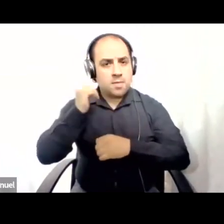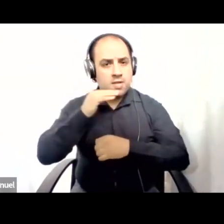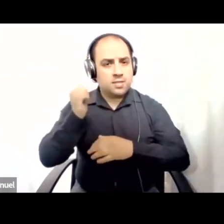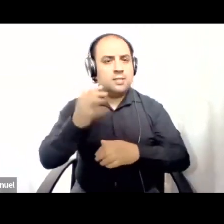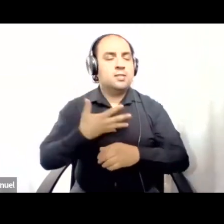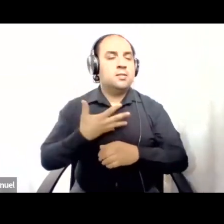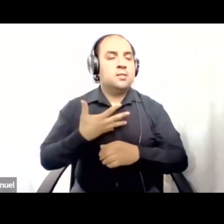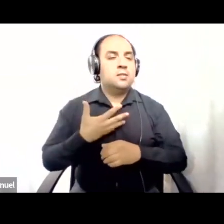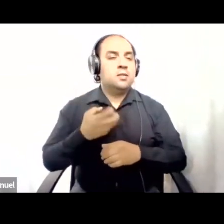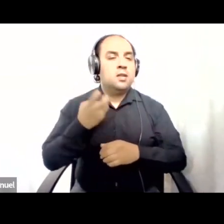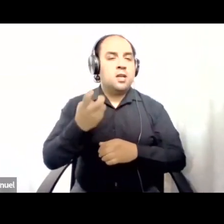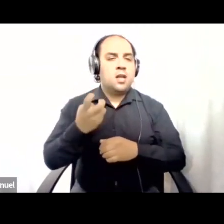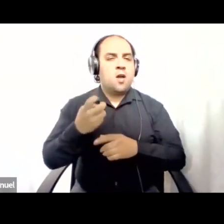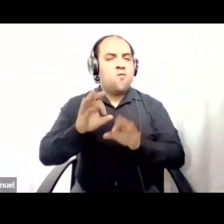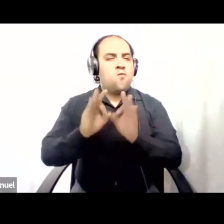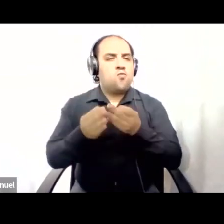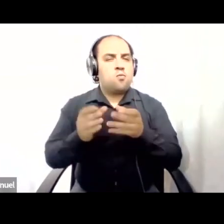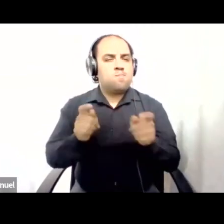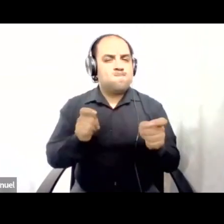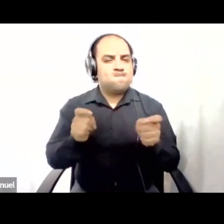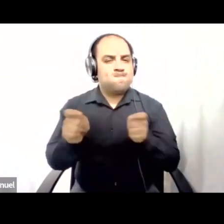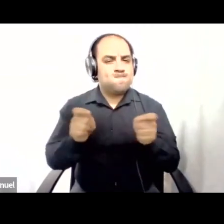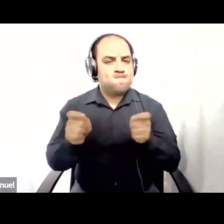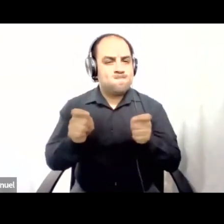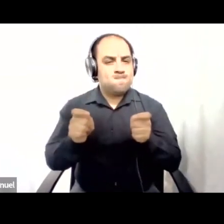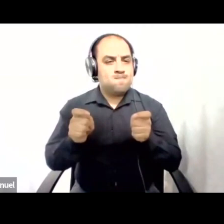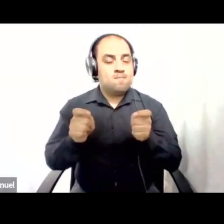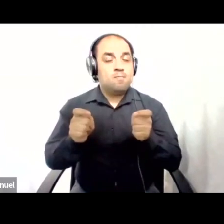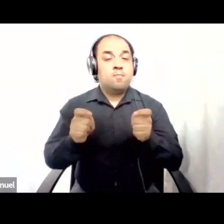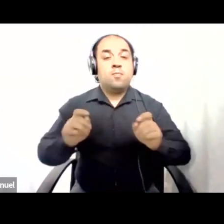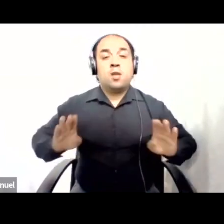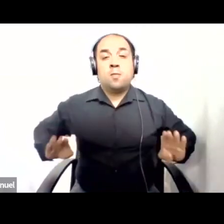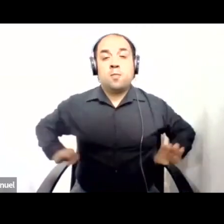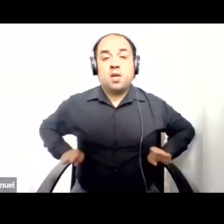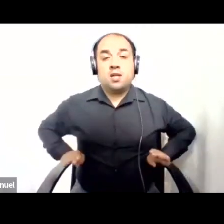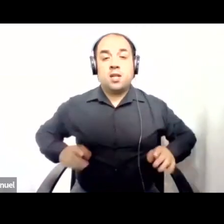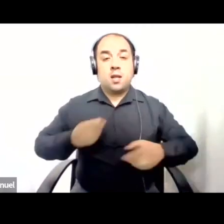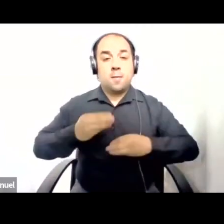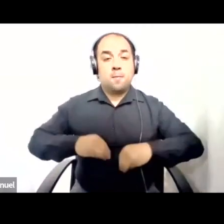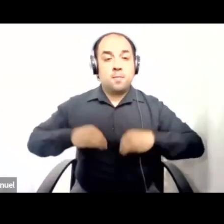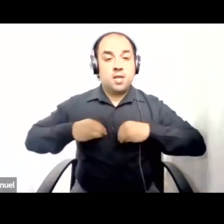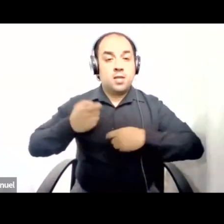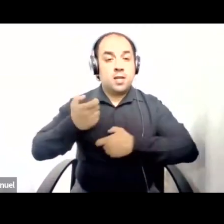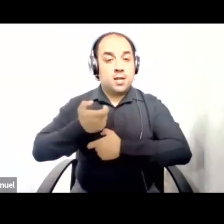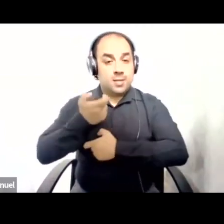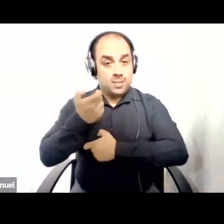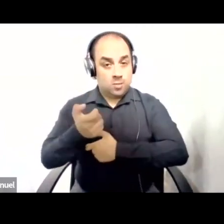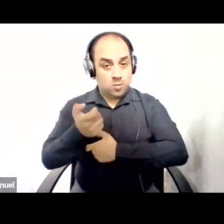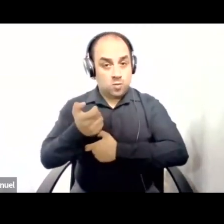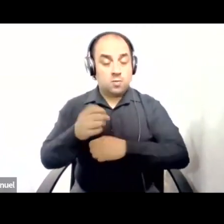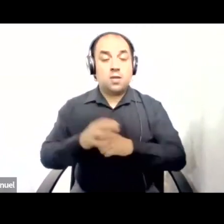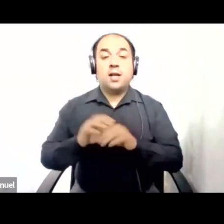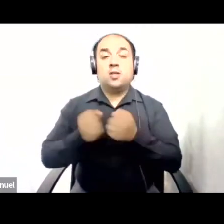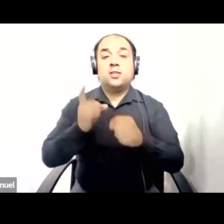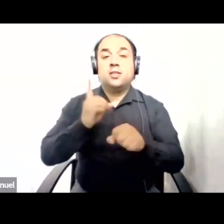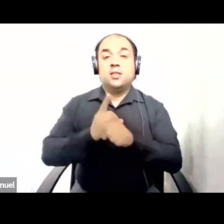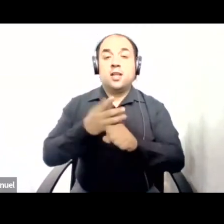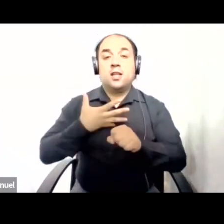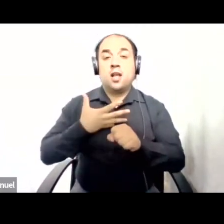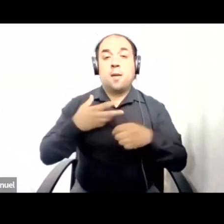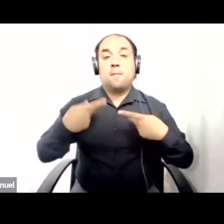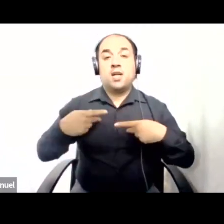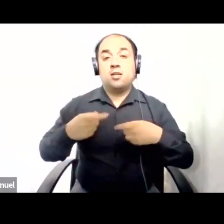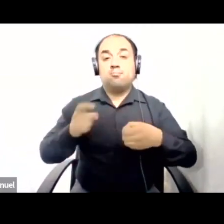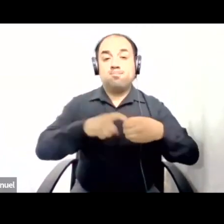de cierto tipo de comportamiento que la vida económica de una sociedad hace a sus miembros. El espíritu no lo piensa